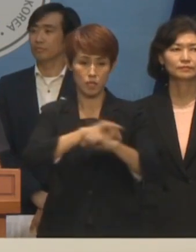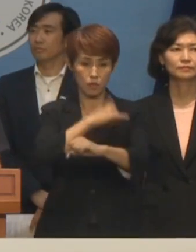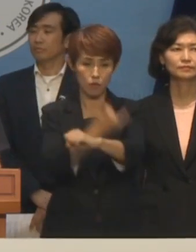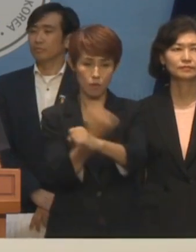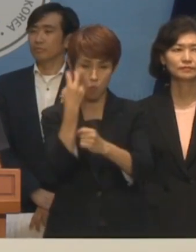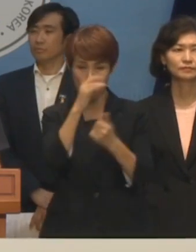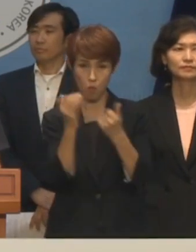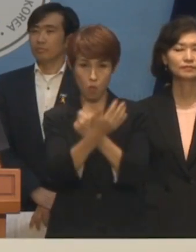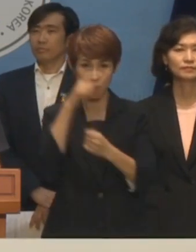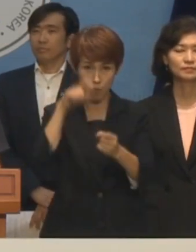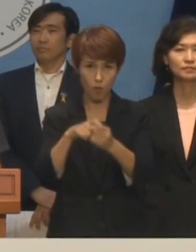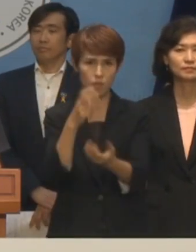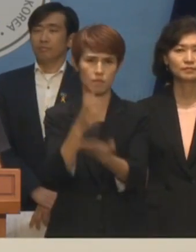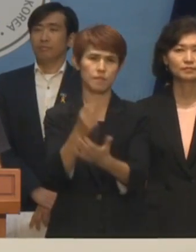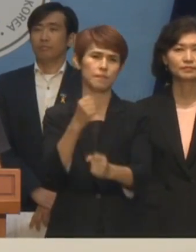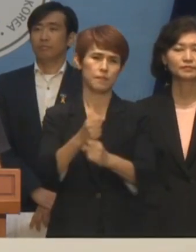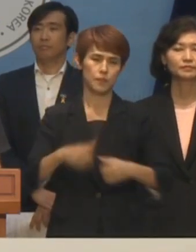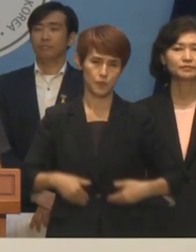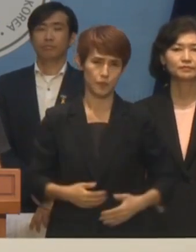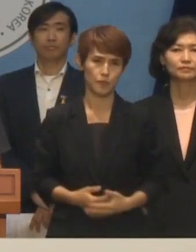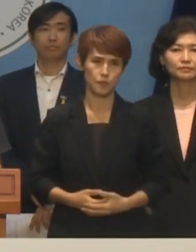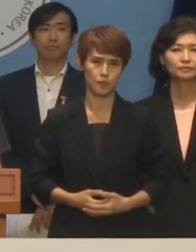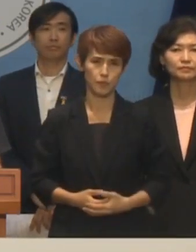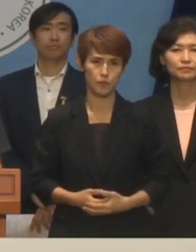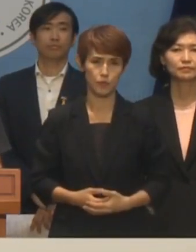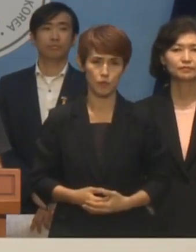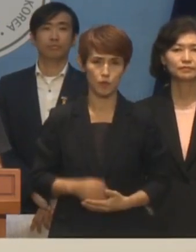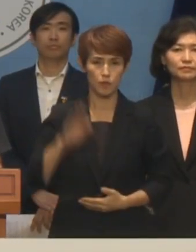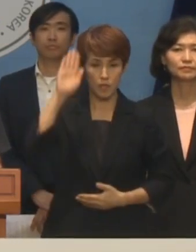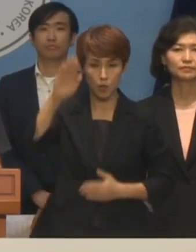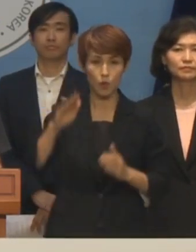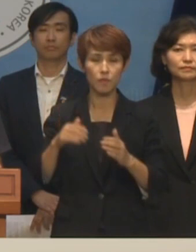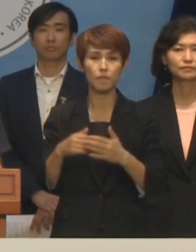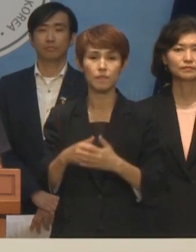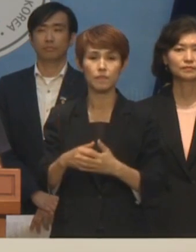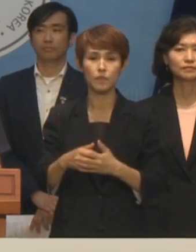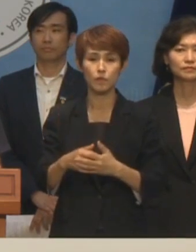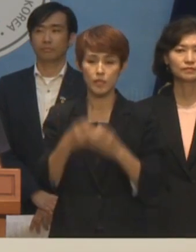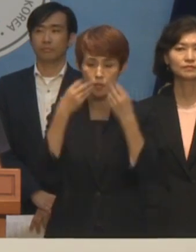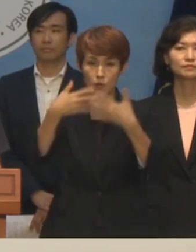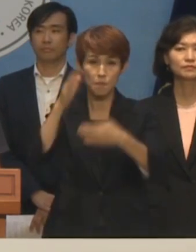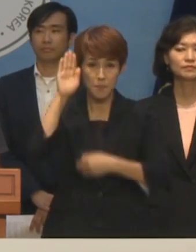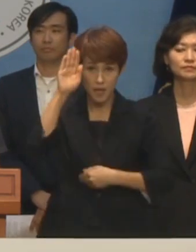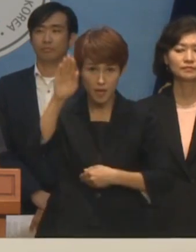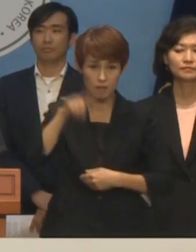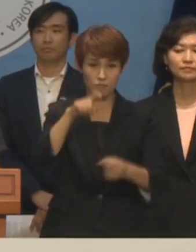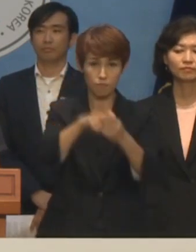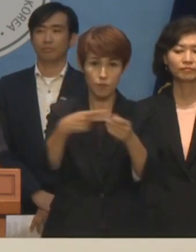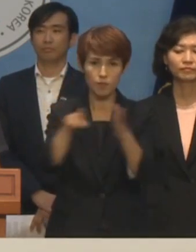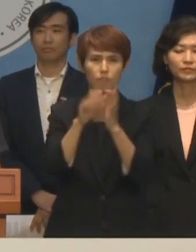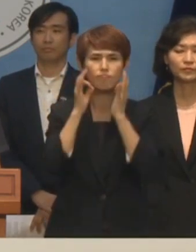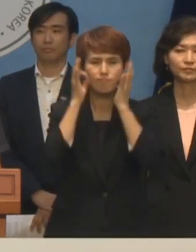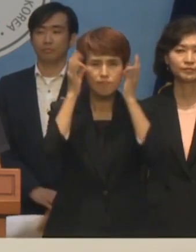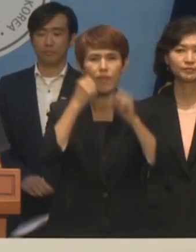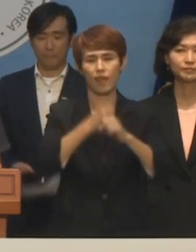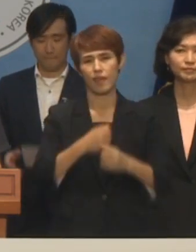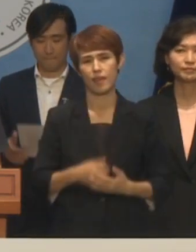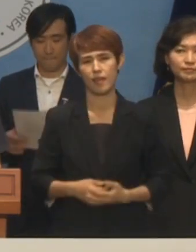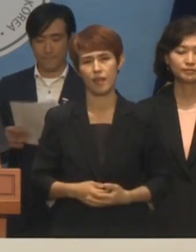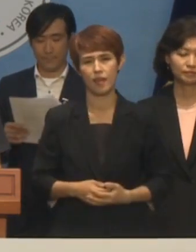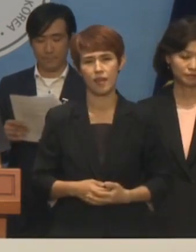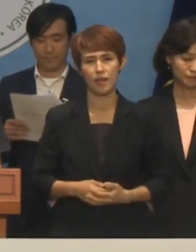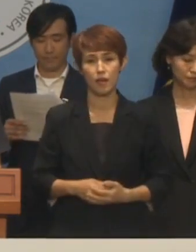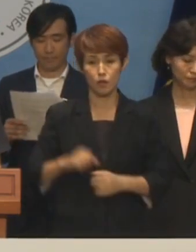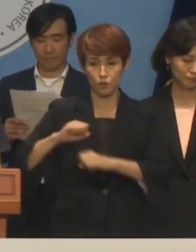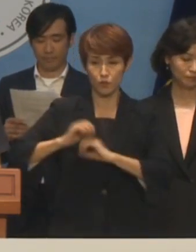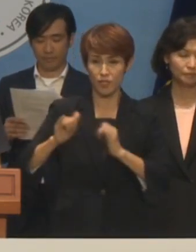장치를 보완해야 합니다. 새로운 미래는 그 목표를 위해 최선을 다할 것입니다. 새로운 미래는